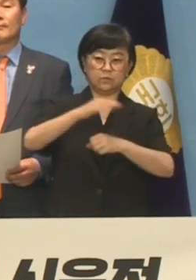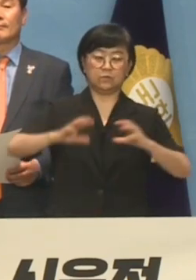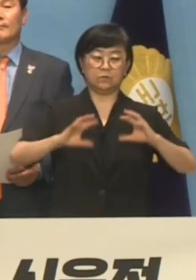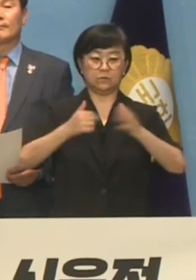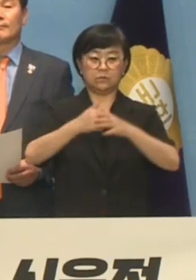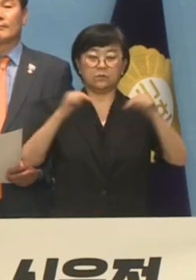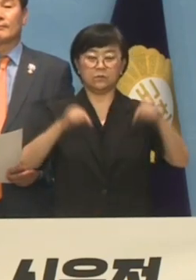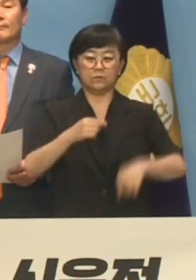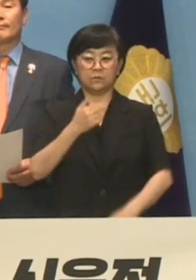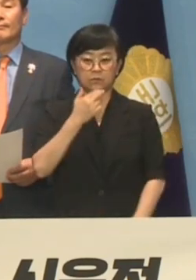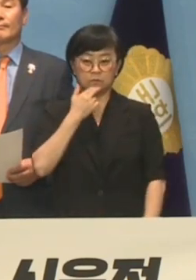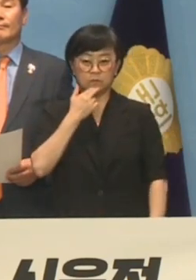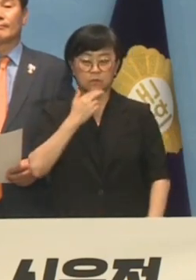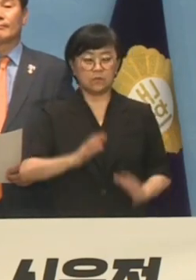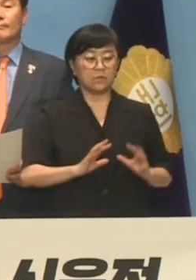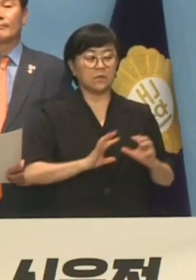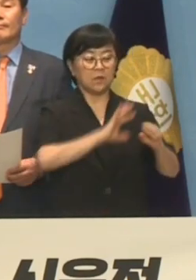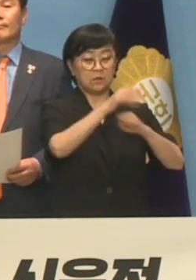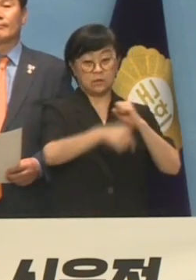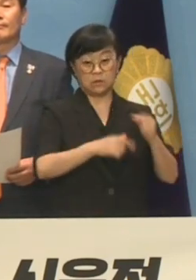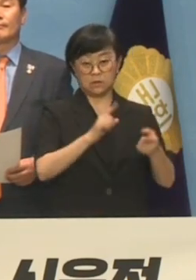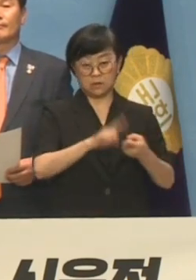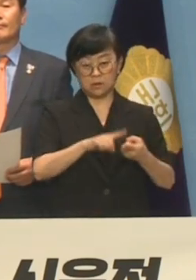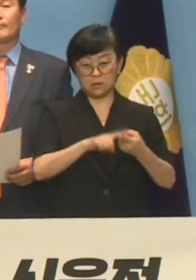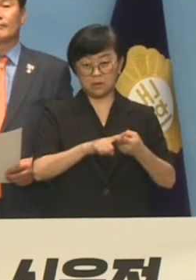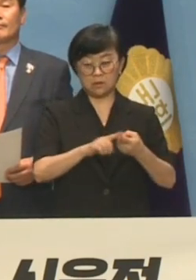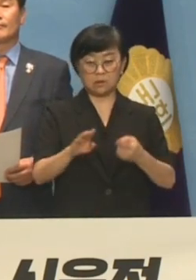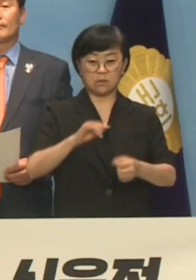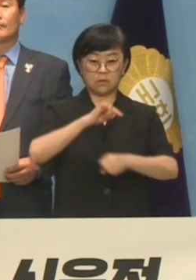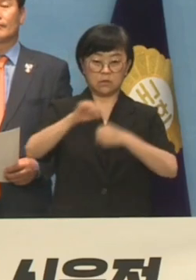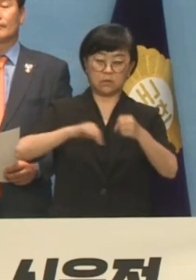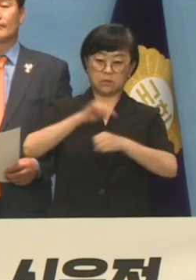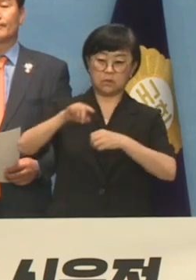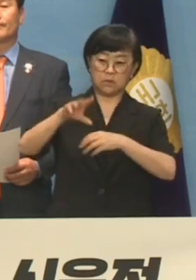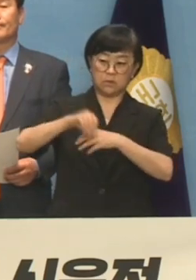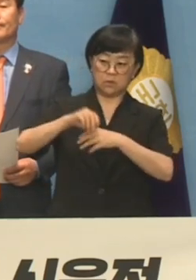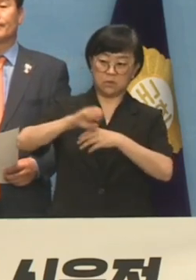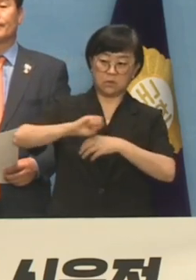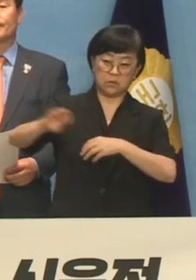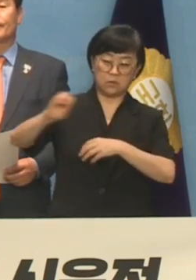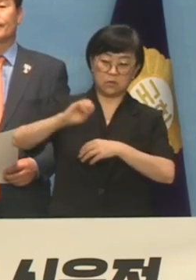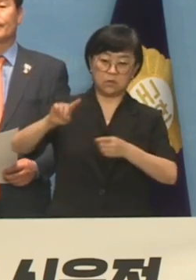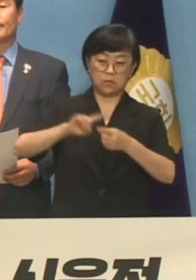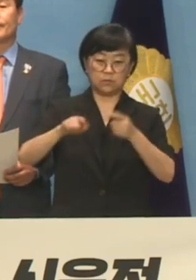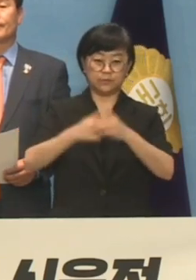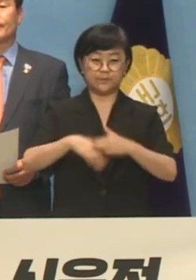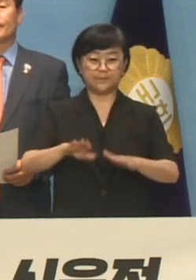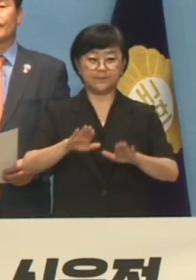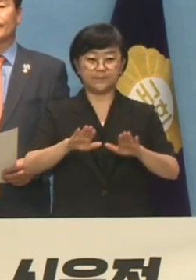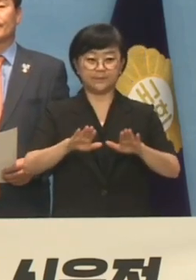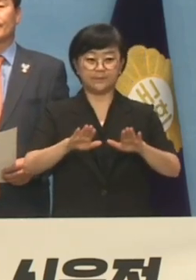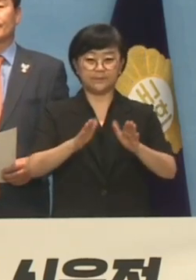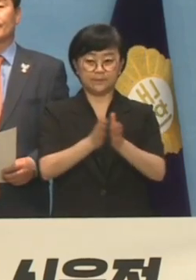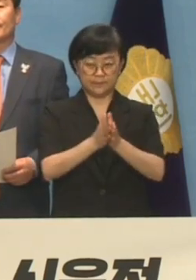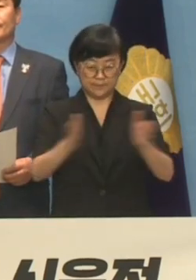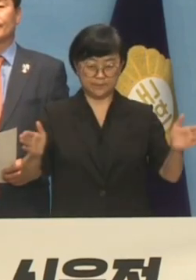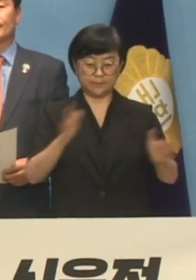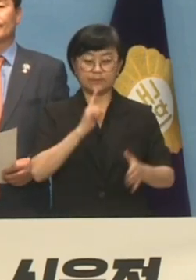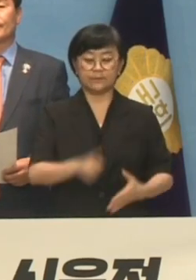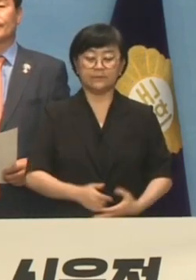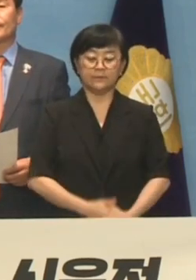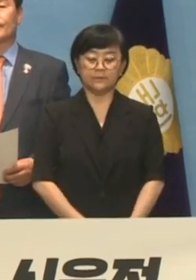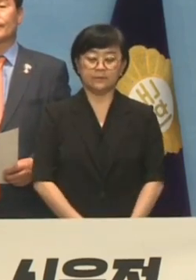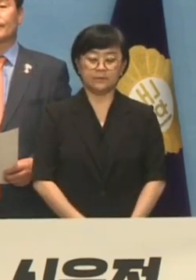국가의 협의도 없이 전 세계에 대한 방사능 핵 오염수 테러에 본격적인 시동을